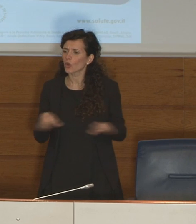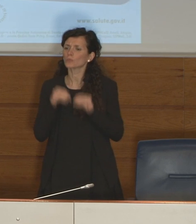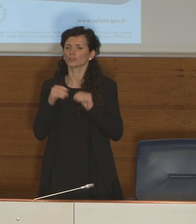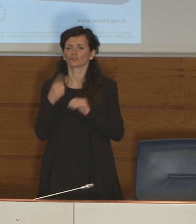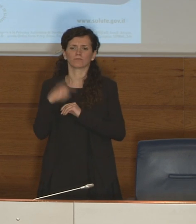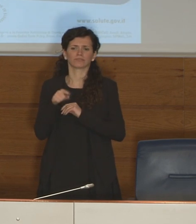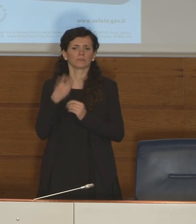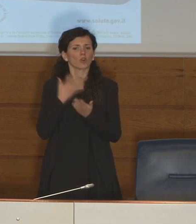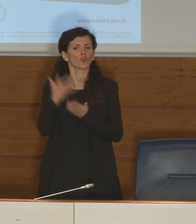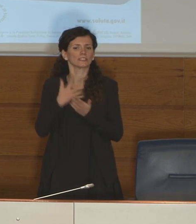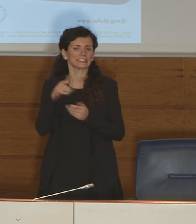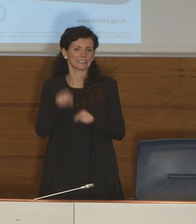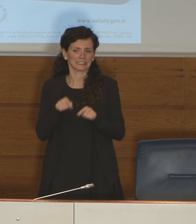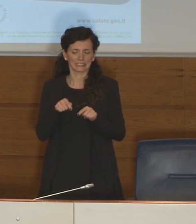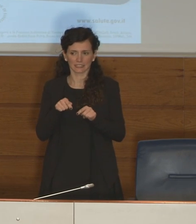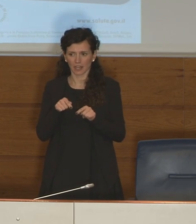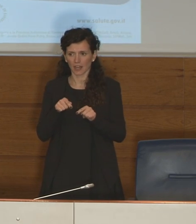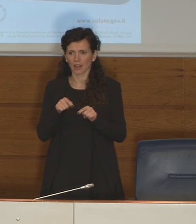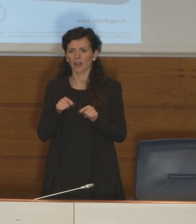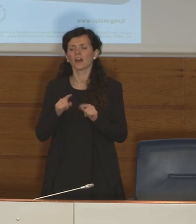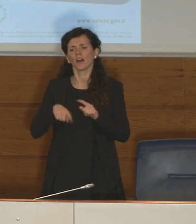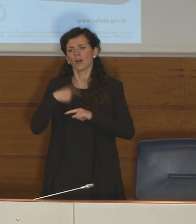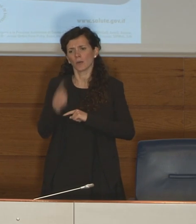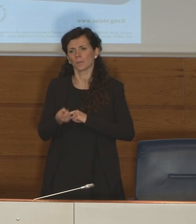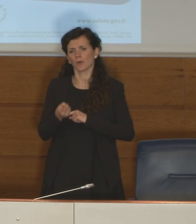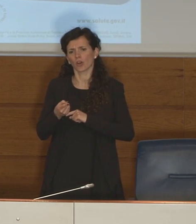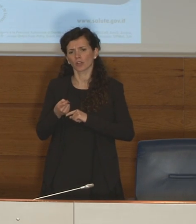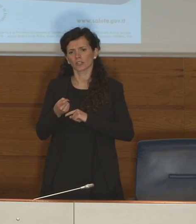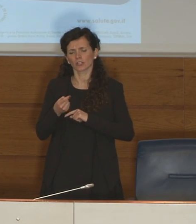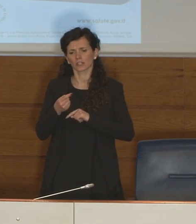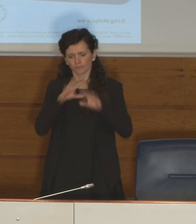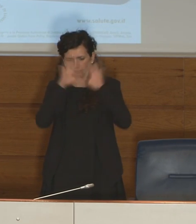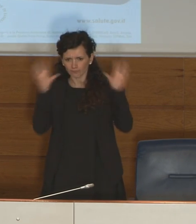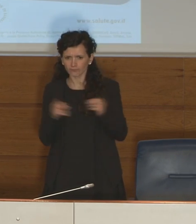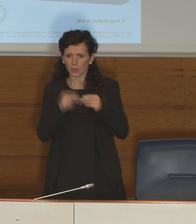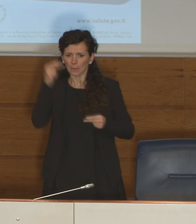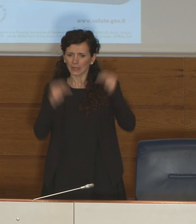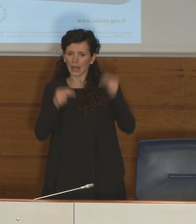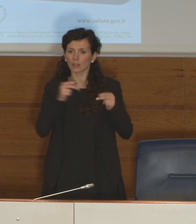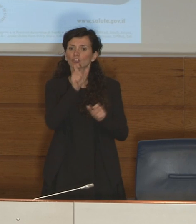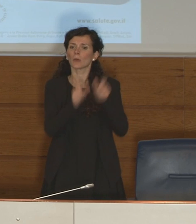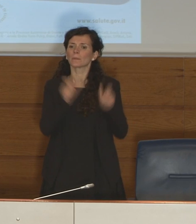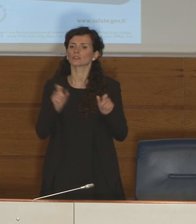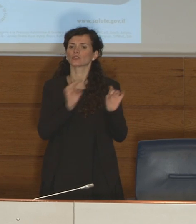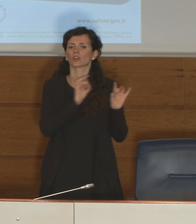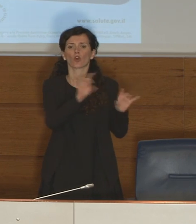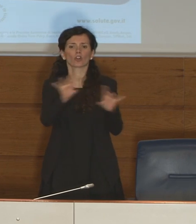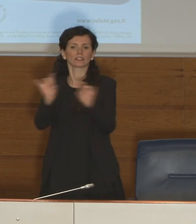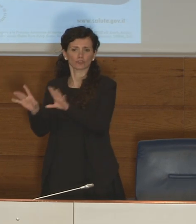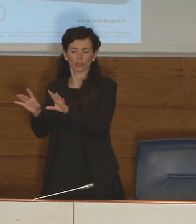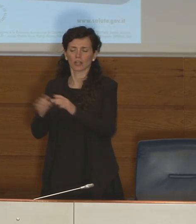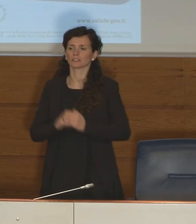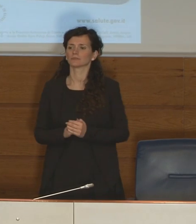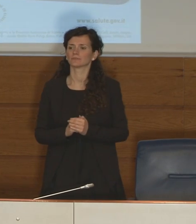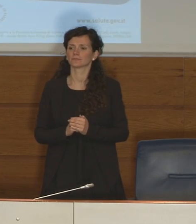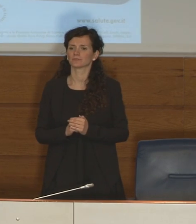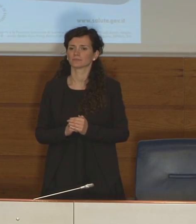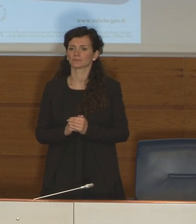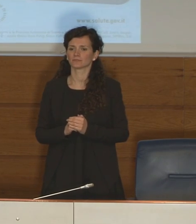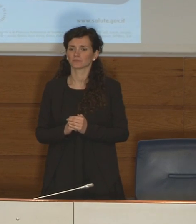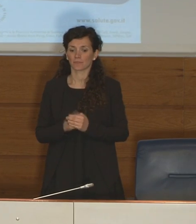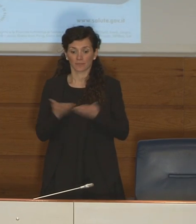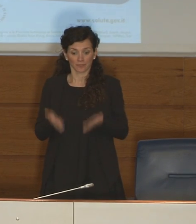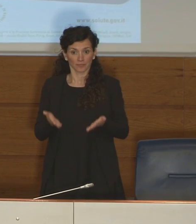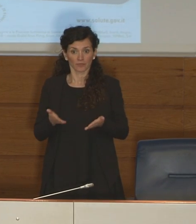poi dare il bilancio per quanto riguarda le persone contagiate attualmente abbiamo